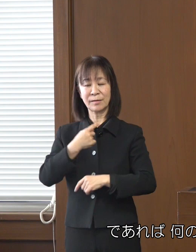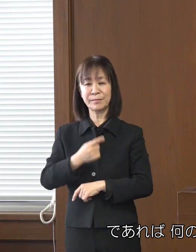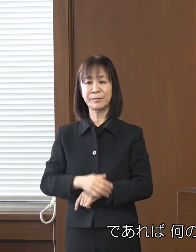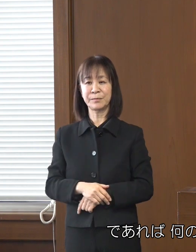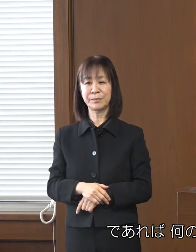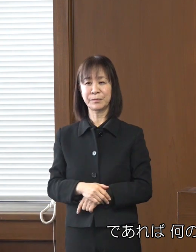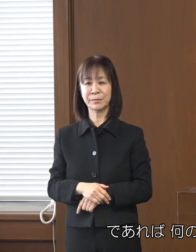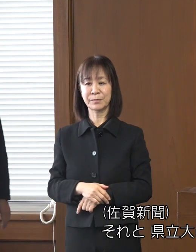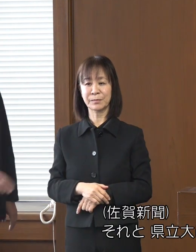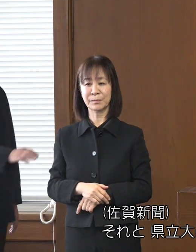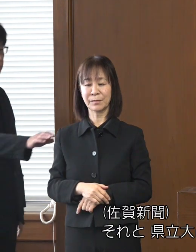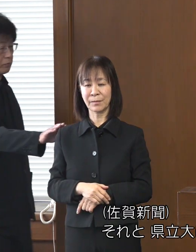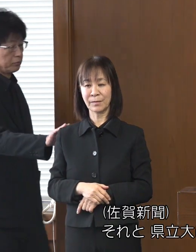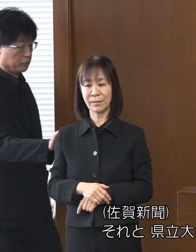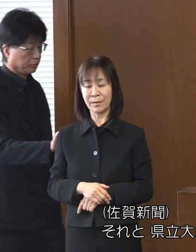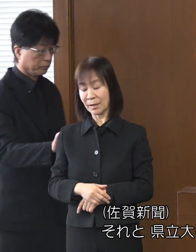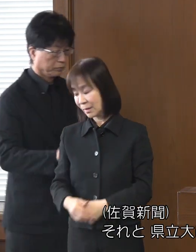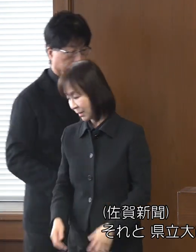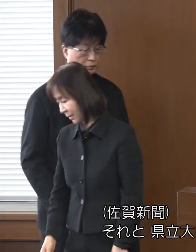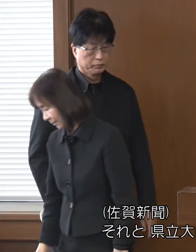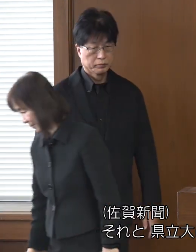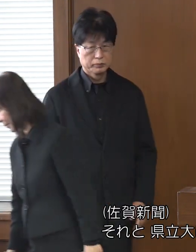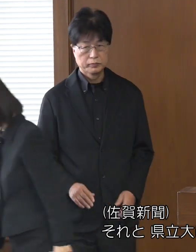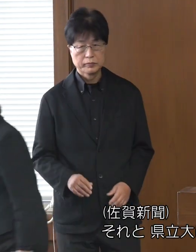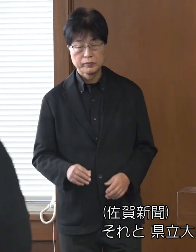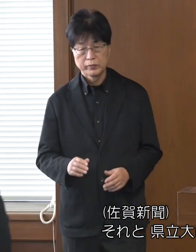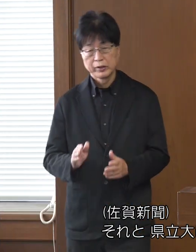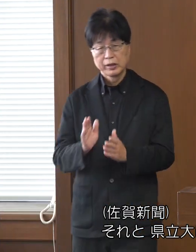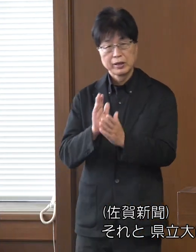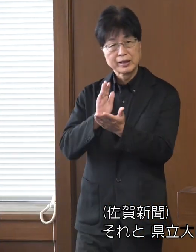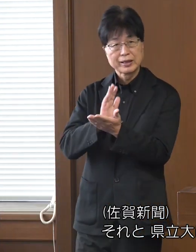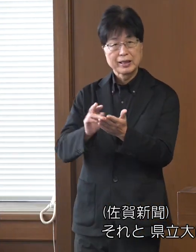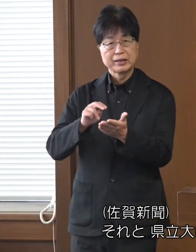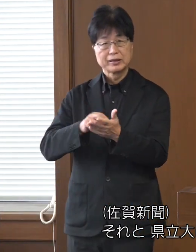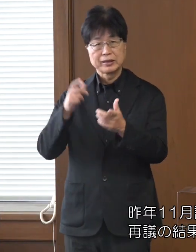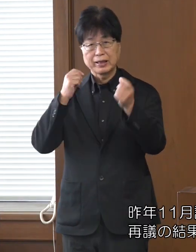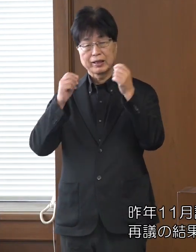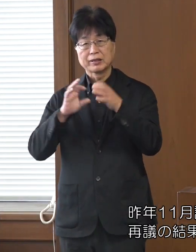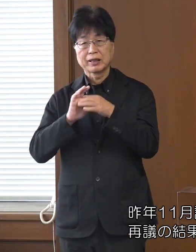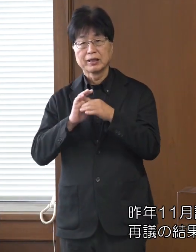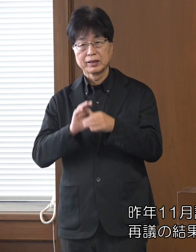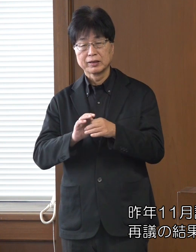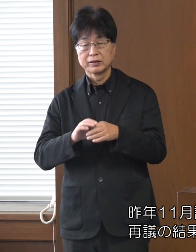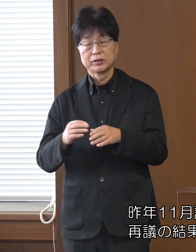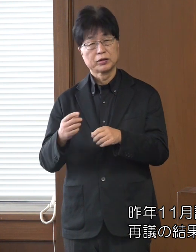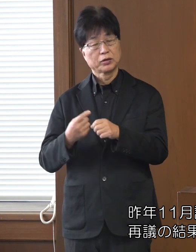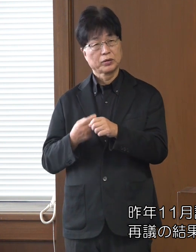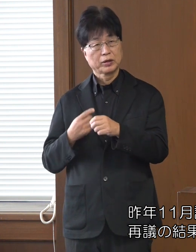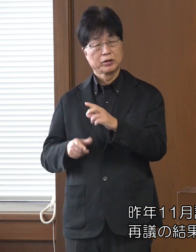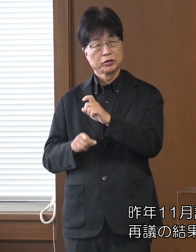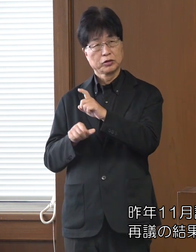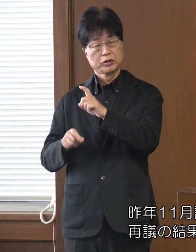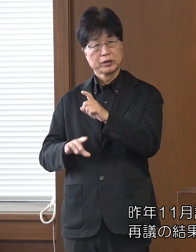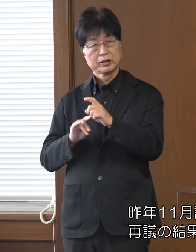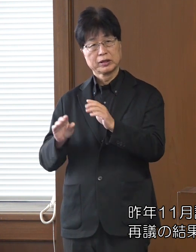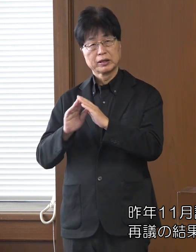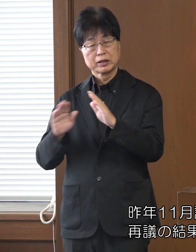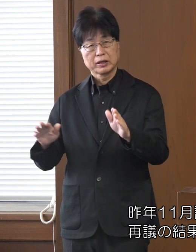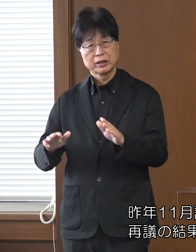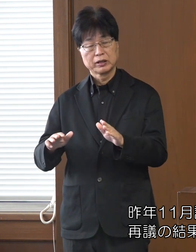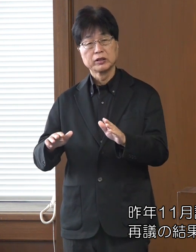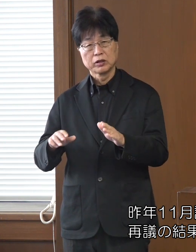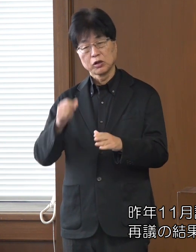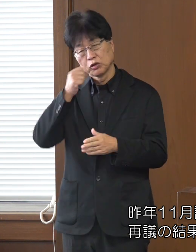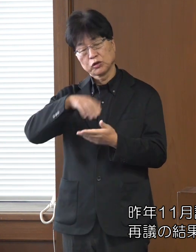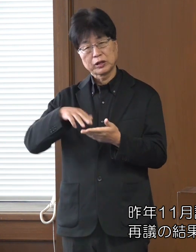ました。 それと県立大に関連してなんですけれども、昨年の11月議会でその800万円の予